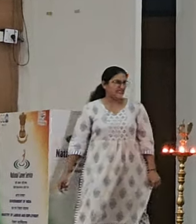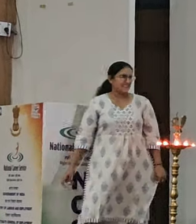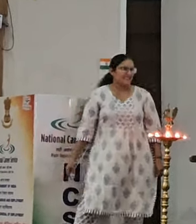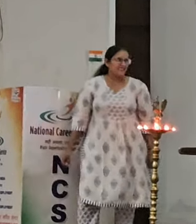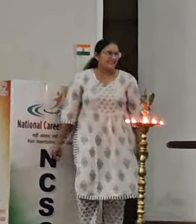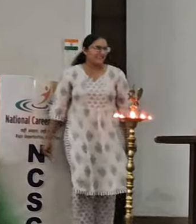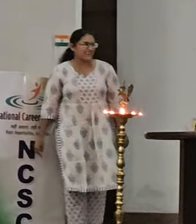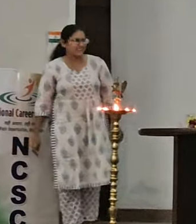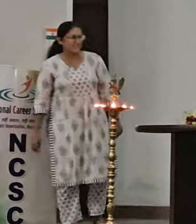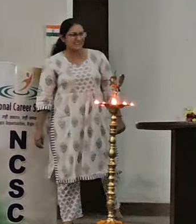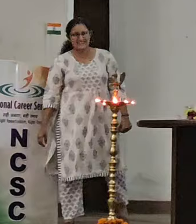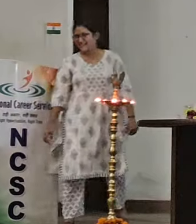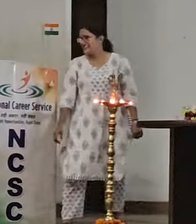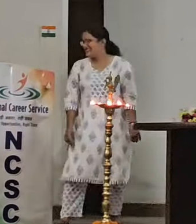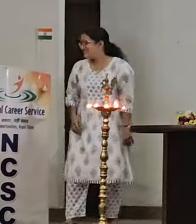स्वागत करना चाहूंगी।